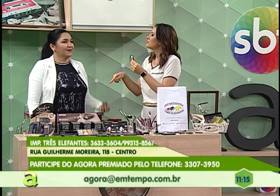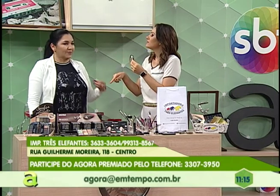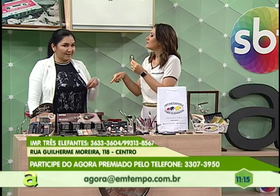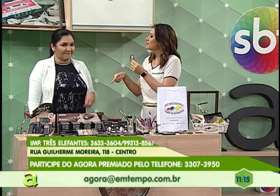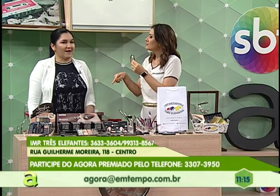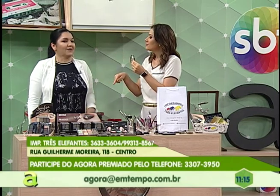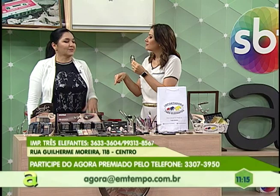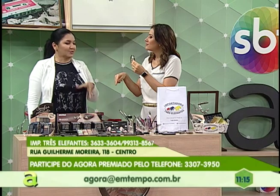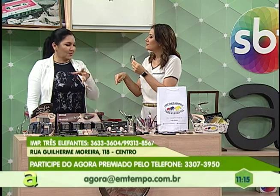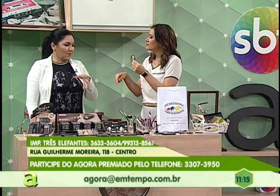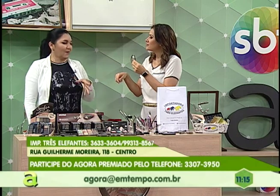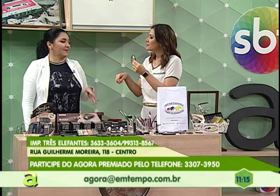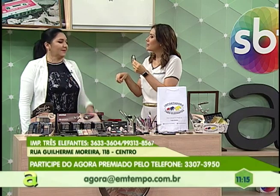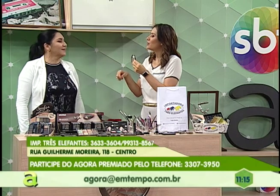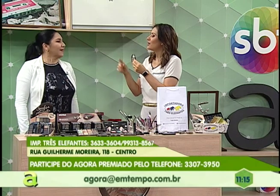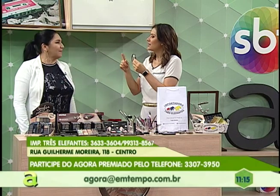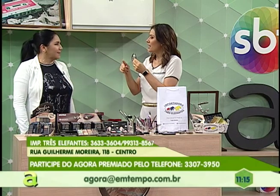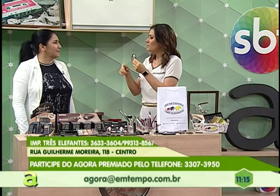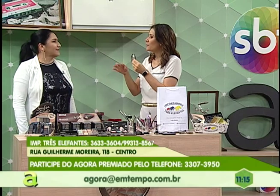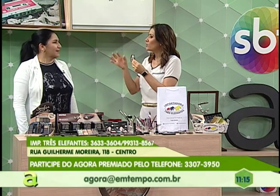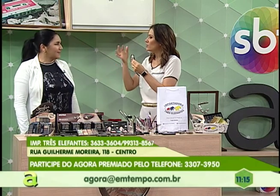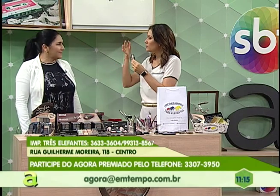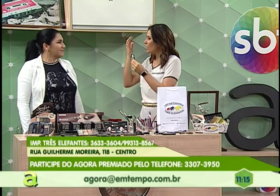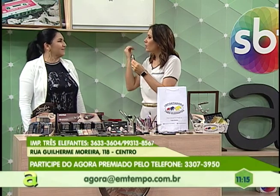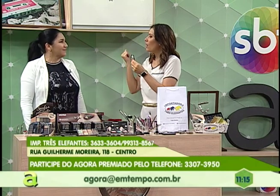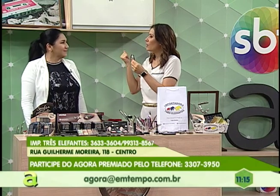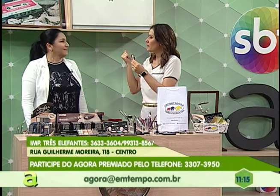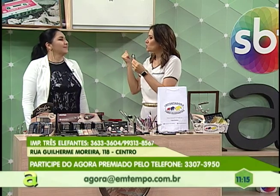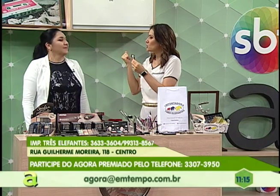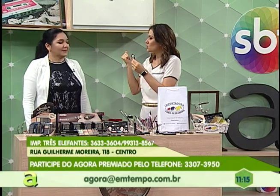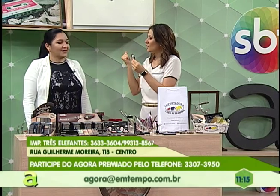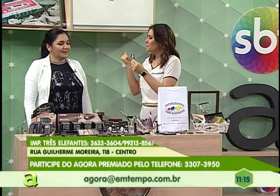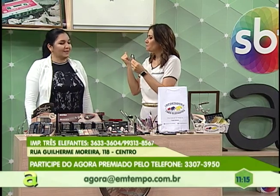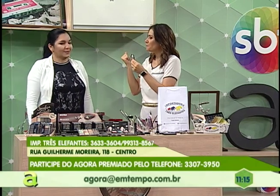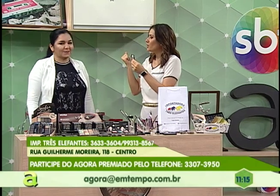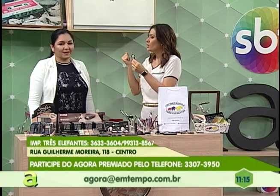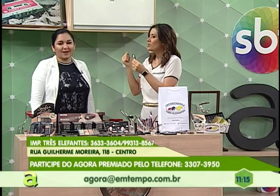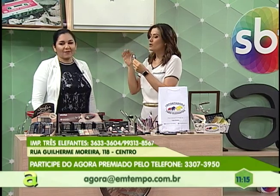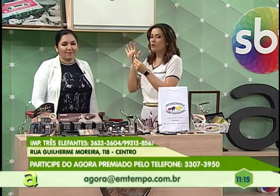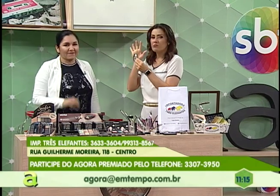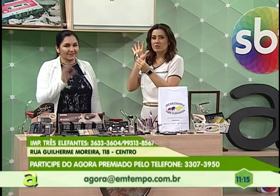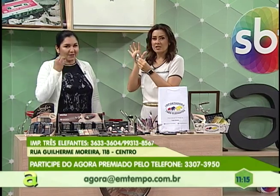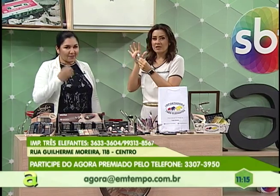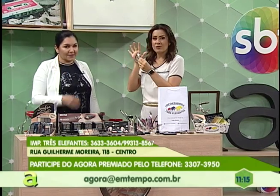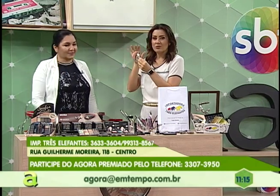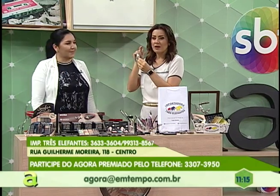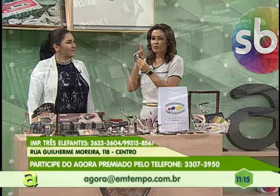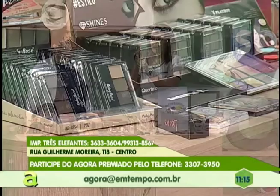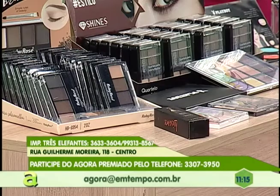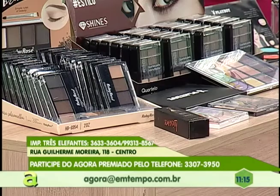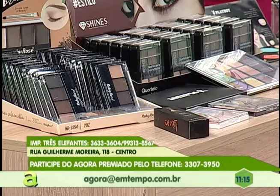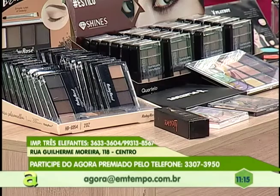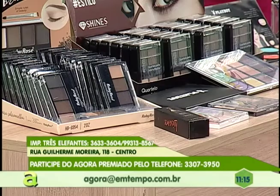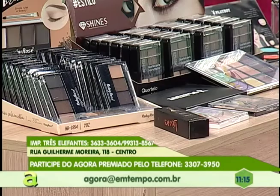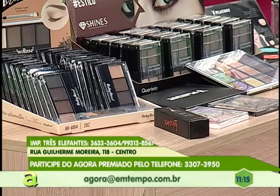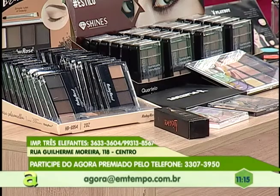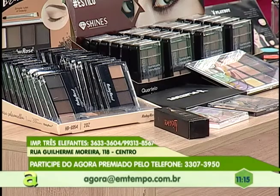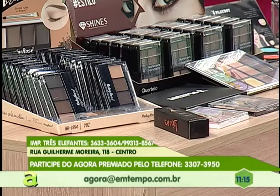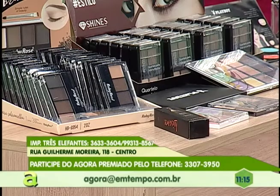Manuela Vale, já chegou aí, está aí para poder dar uma aula para a gente, né? Exatamente. Então, você que tem do outro lado, fica ligado. Porque todos